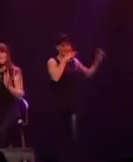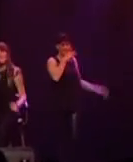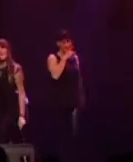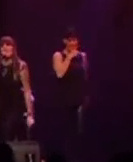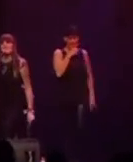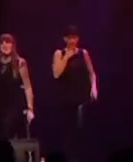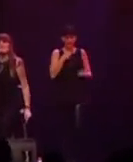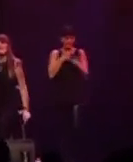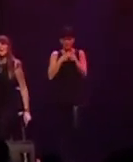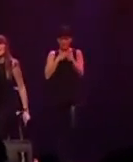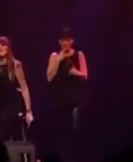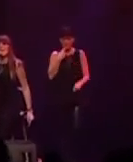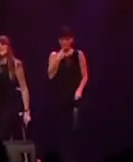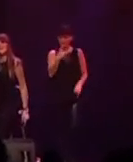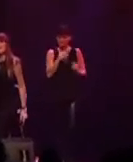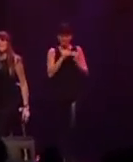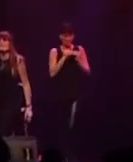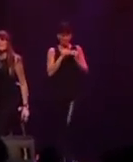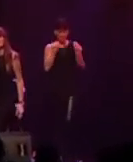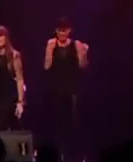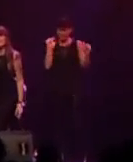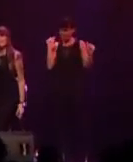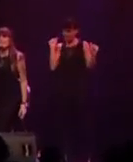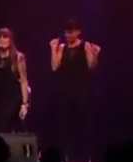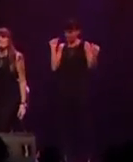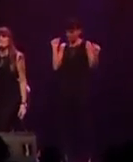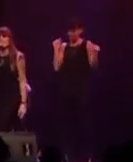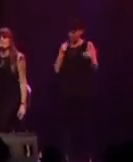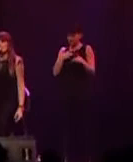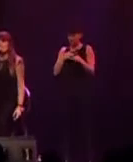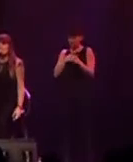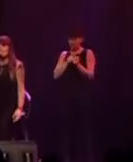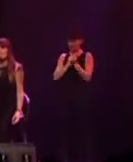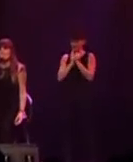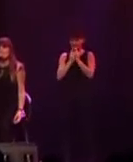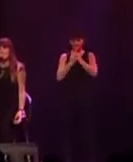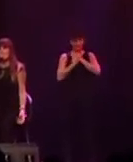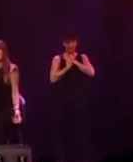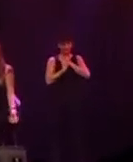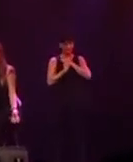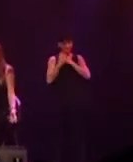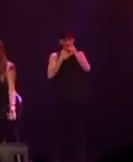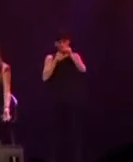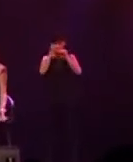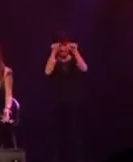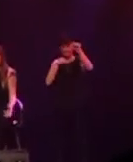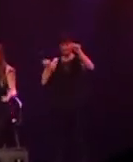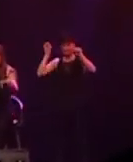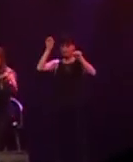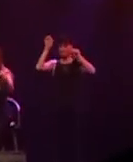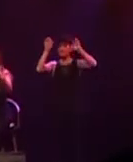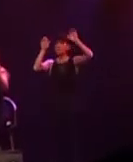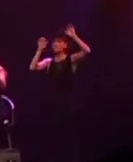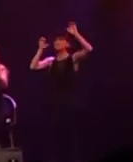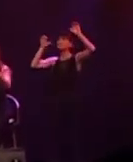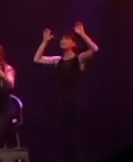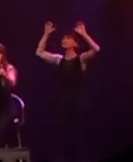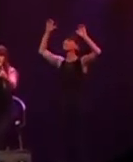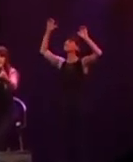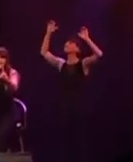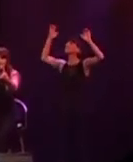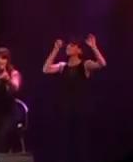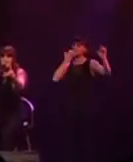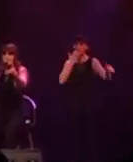razón. Y ahora que ya no hay trincheras, el combate es la